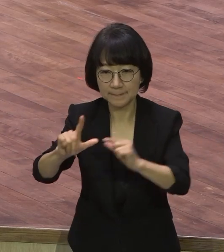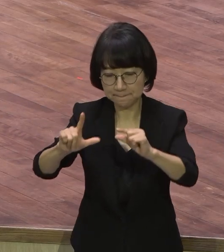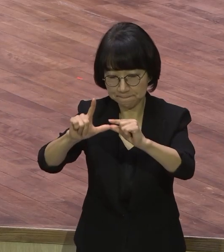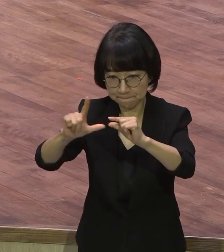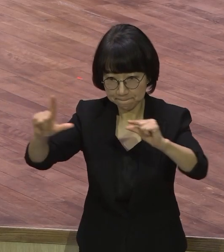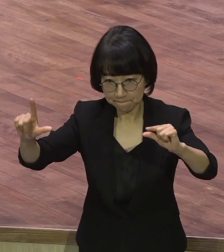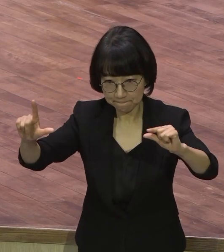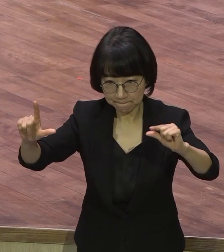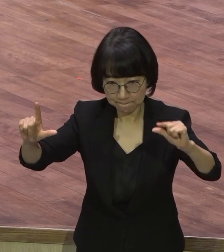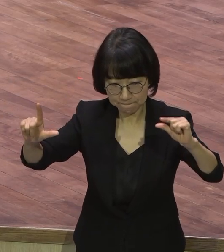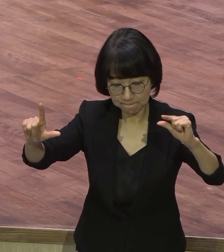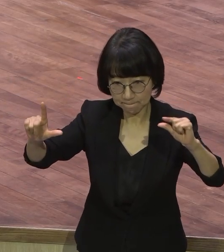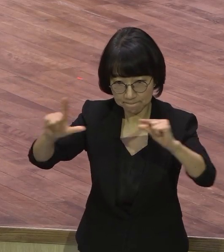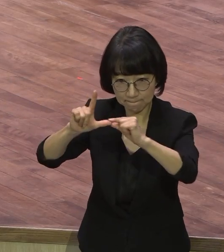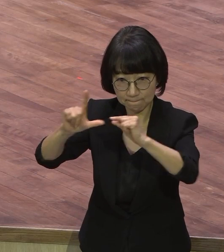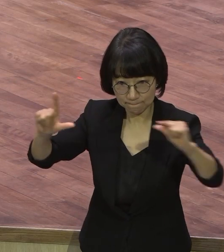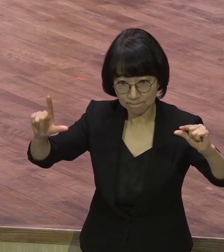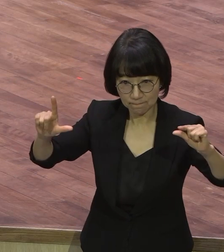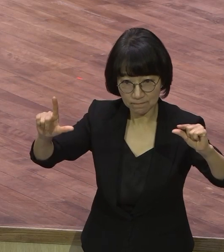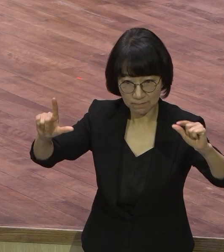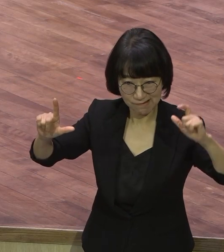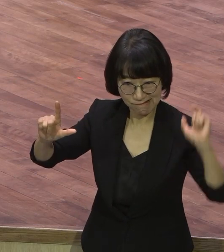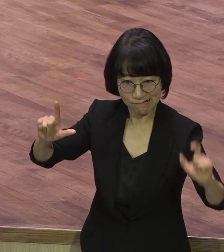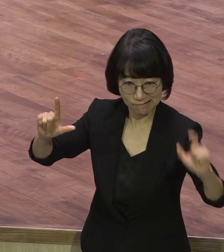다수 게리해서 가지 않았다는 얘기에요.